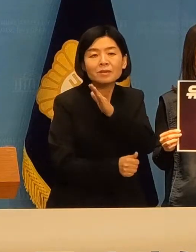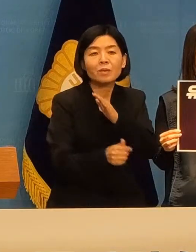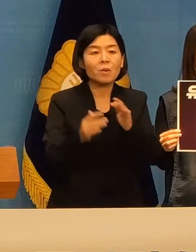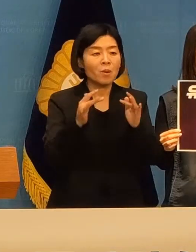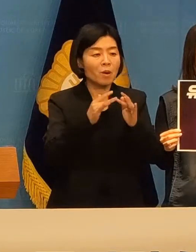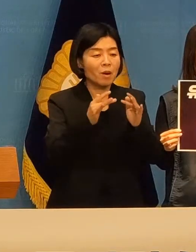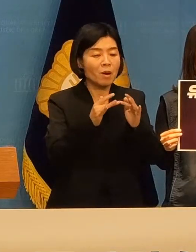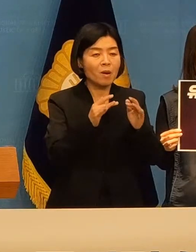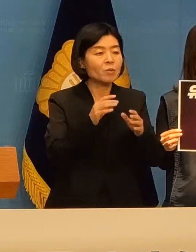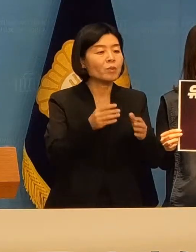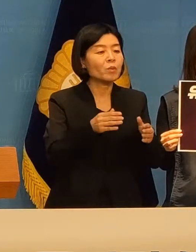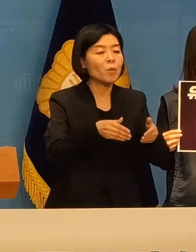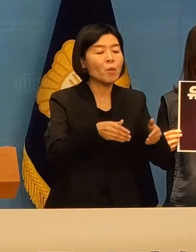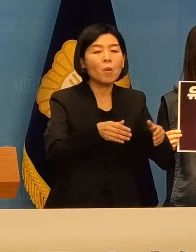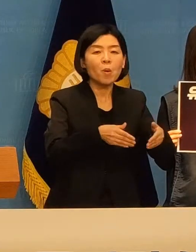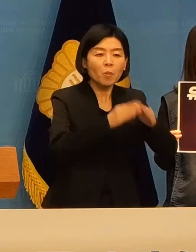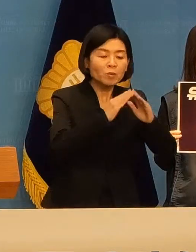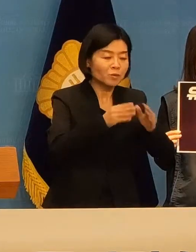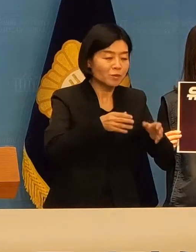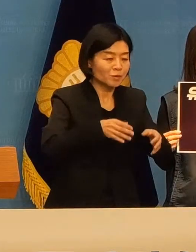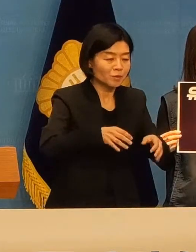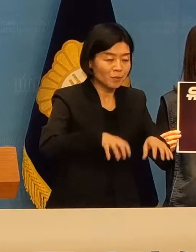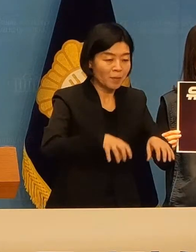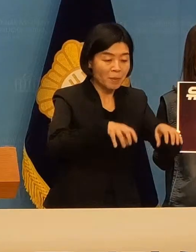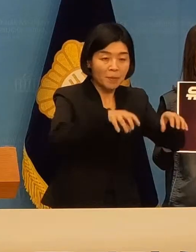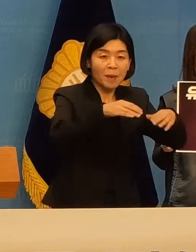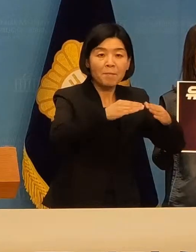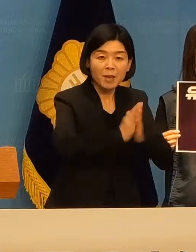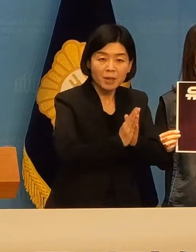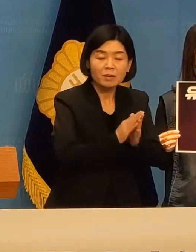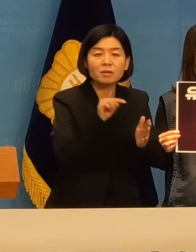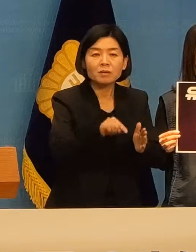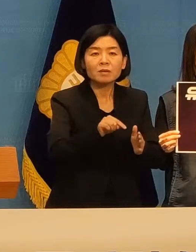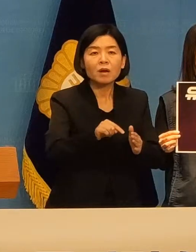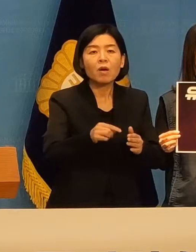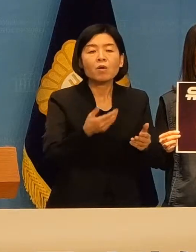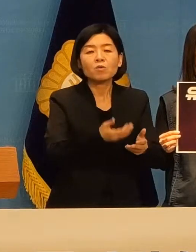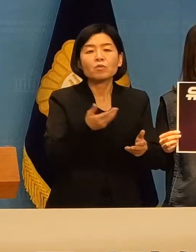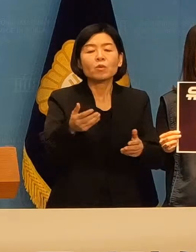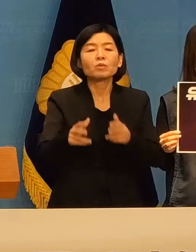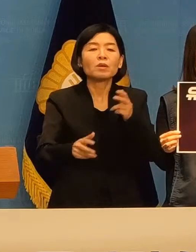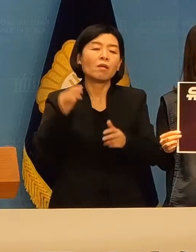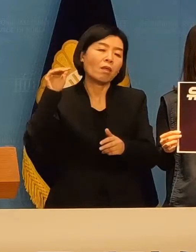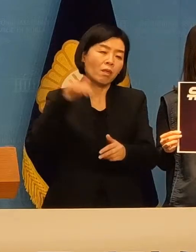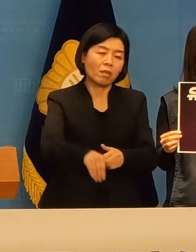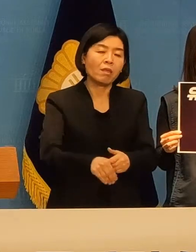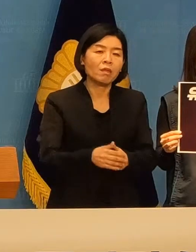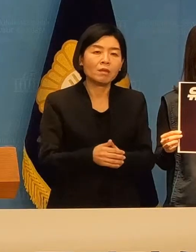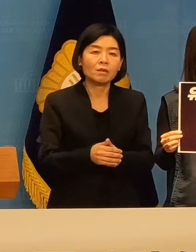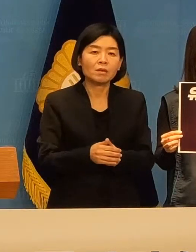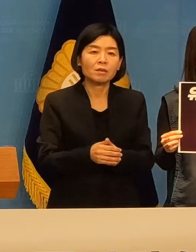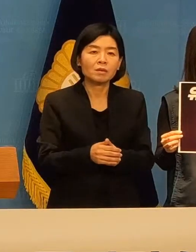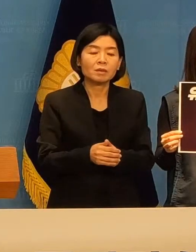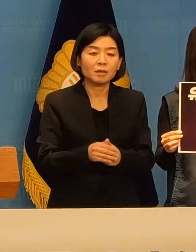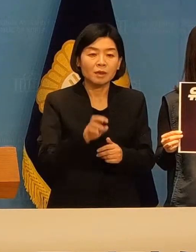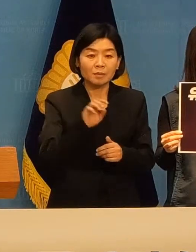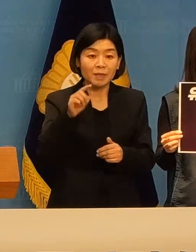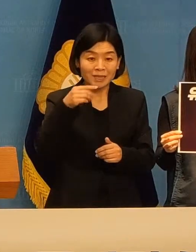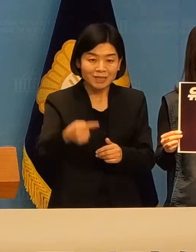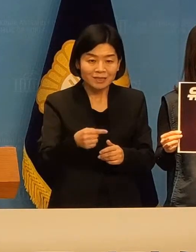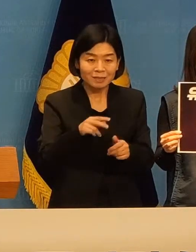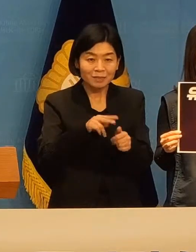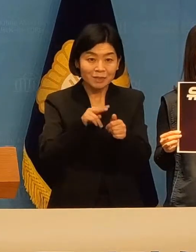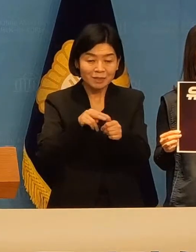등으로 마트 온라인 배송 시장의 급격한 하락이 발생하였습니다. 결국 마트 3사는 온라인 배송 업무를